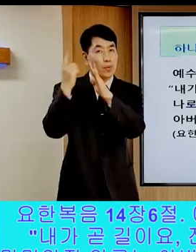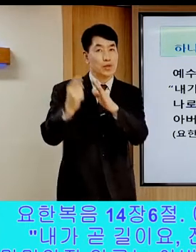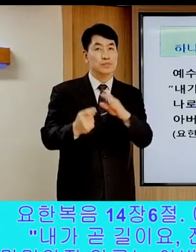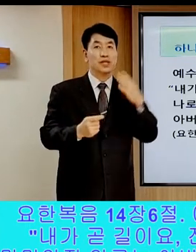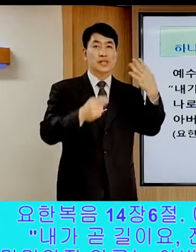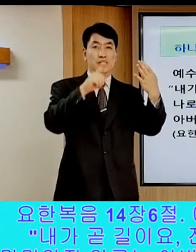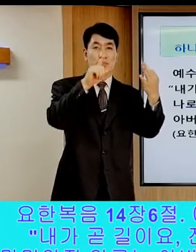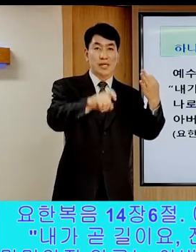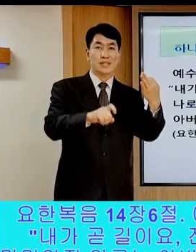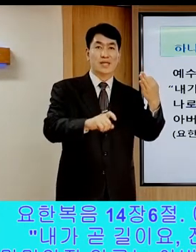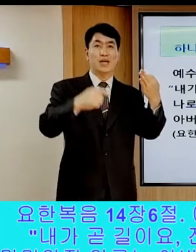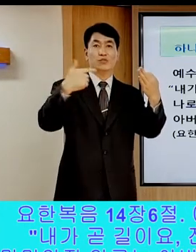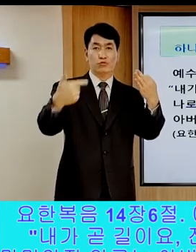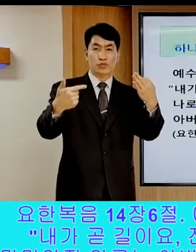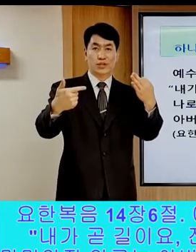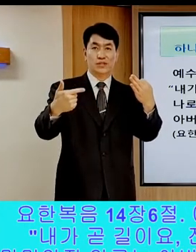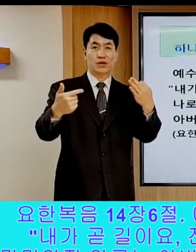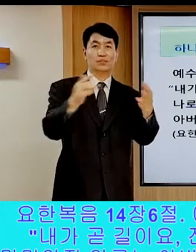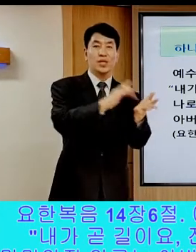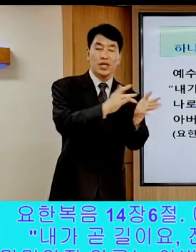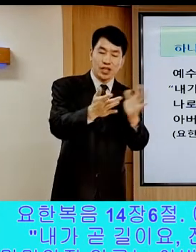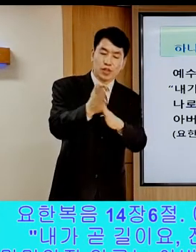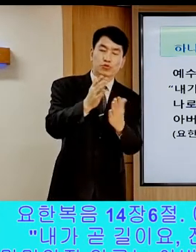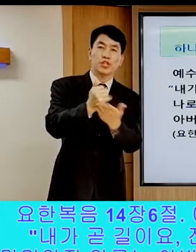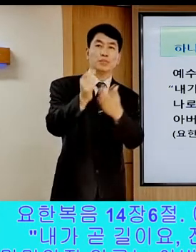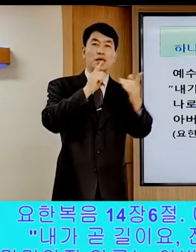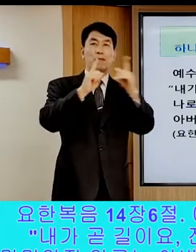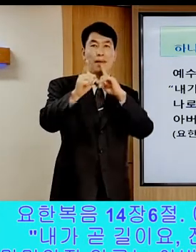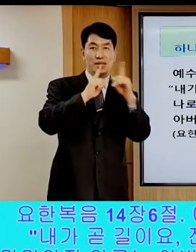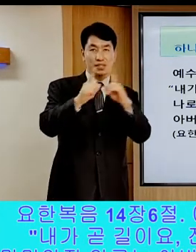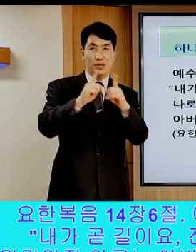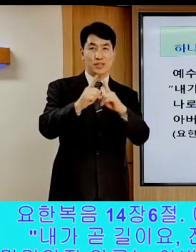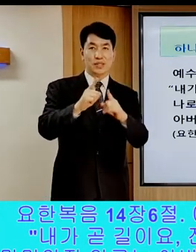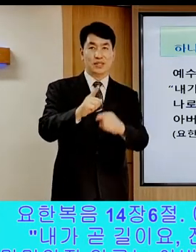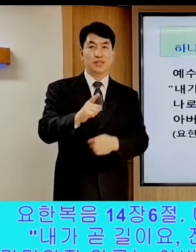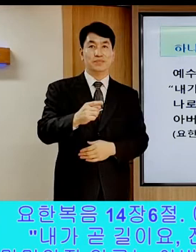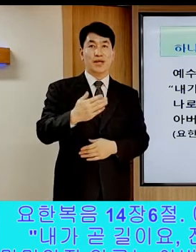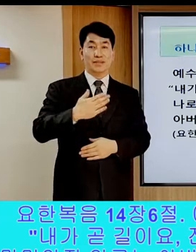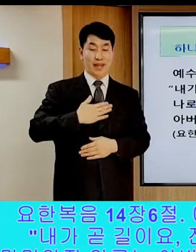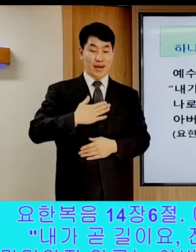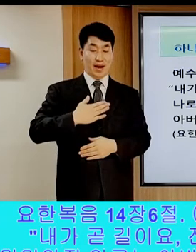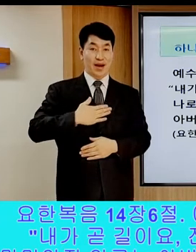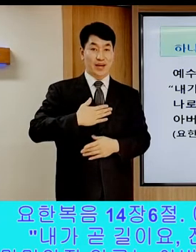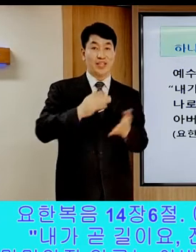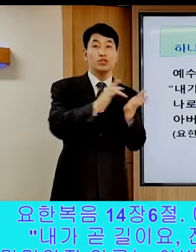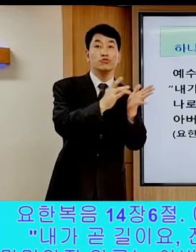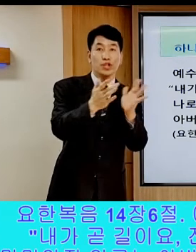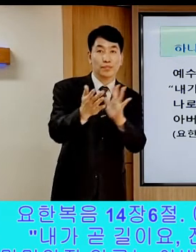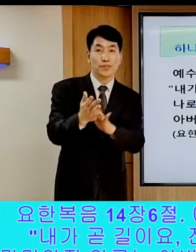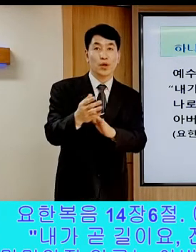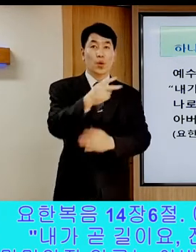요한복음 14장 6절에서 예수님이 말씀하시기를 내가 예수님